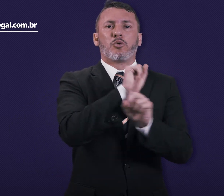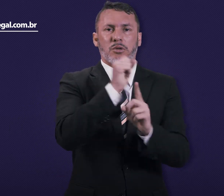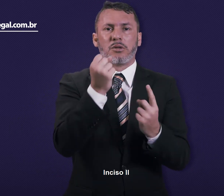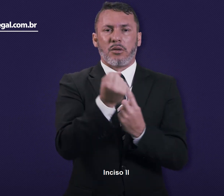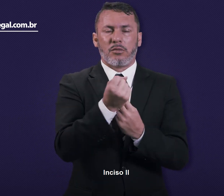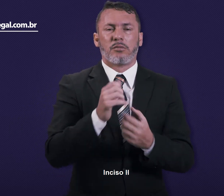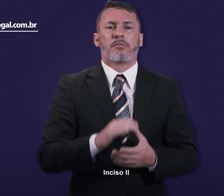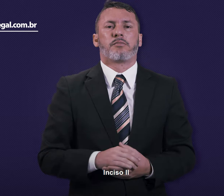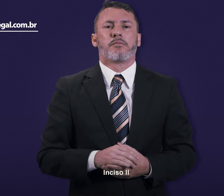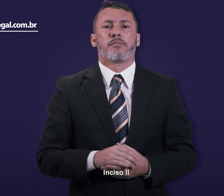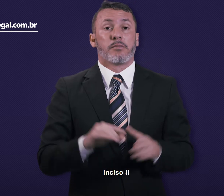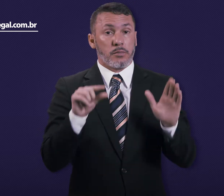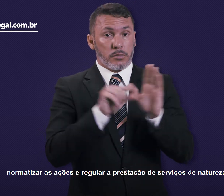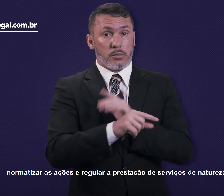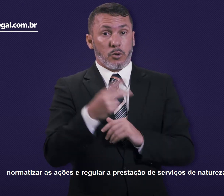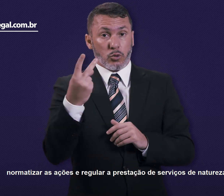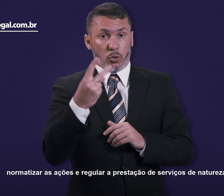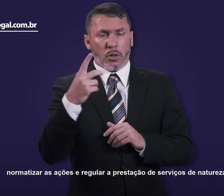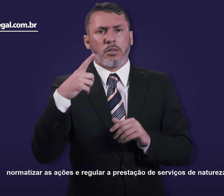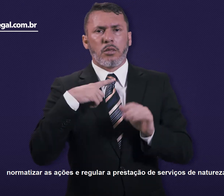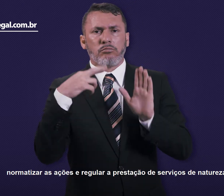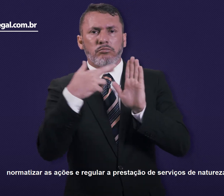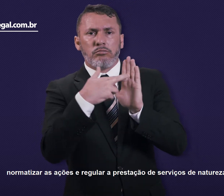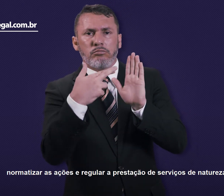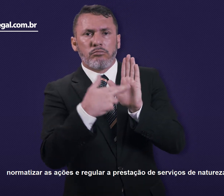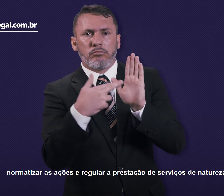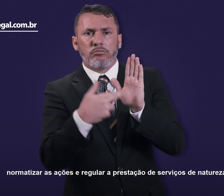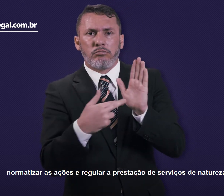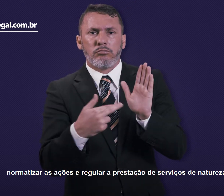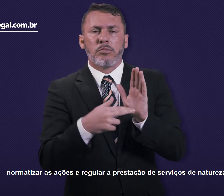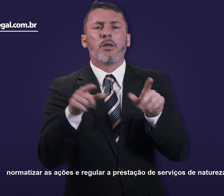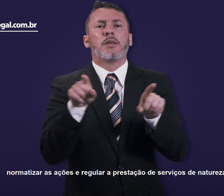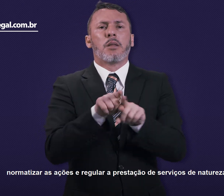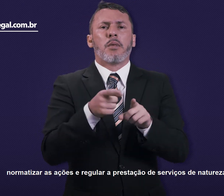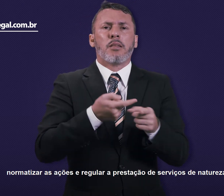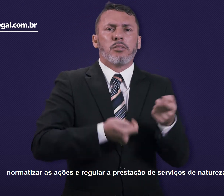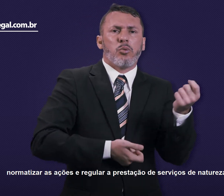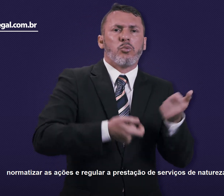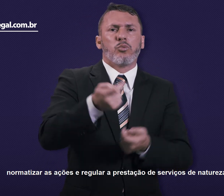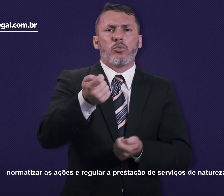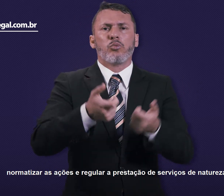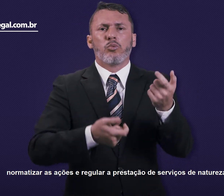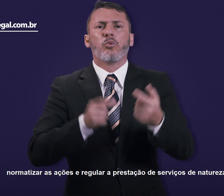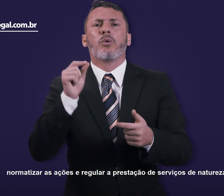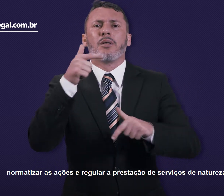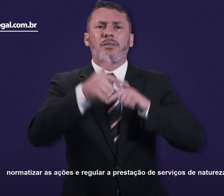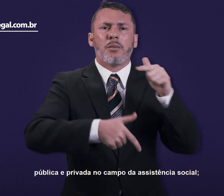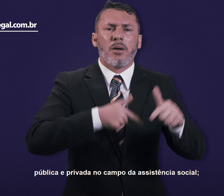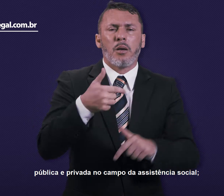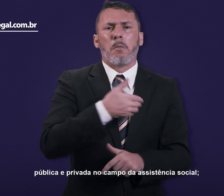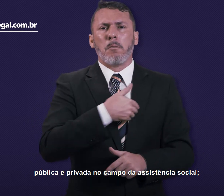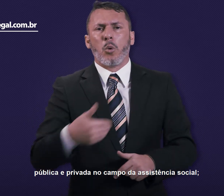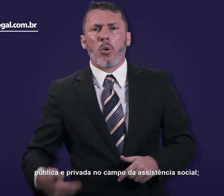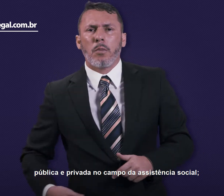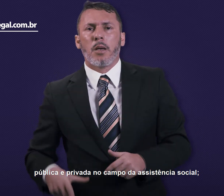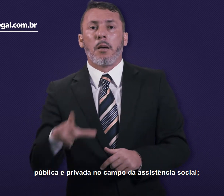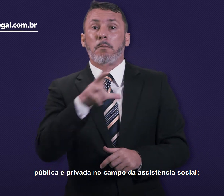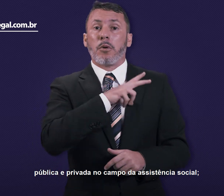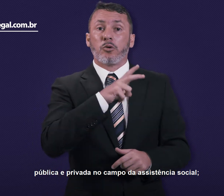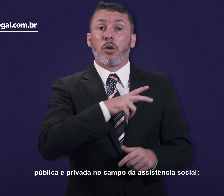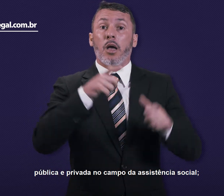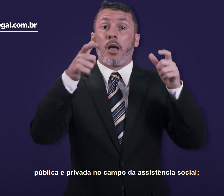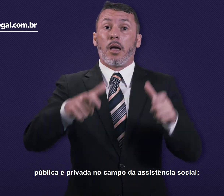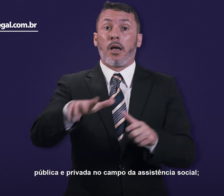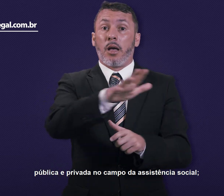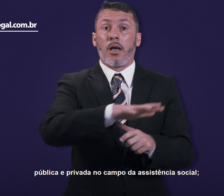Social. Inciso 2. Normatizar as ações e regular a prestação de serviços de natureza pública e privada